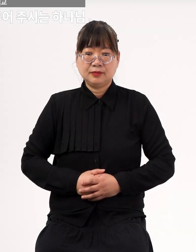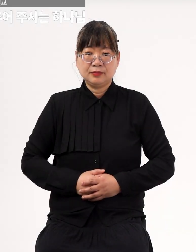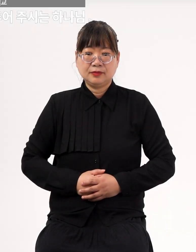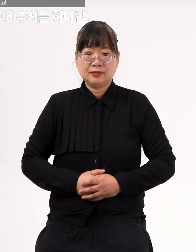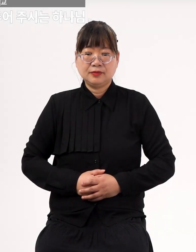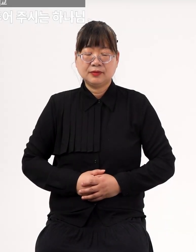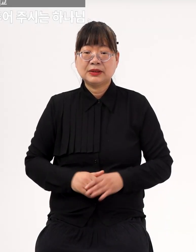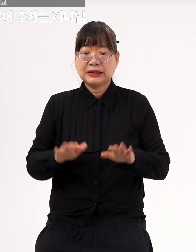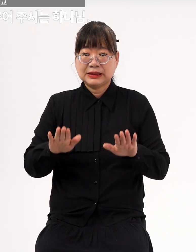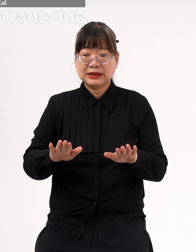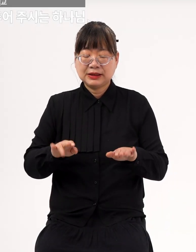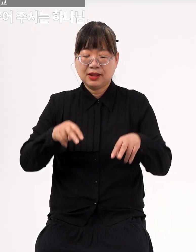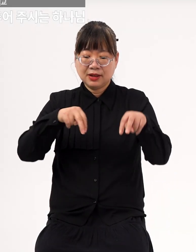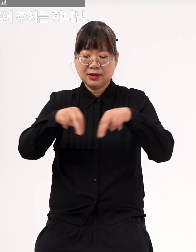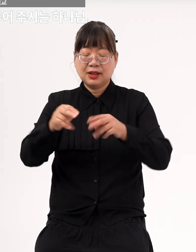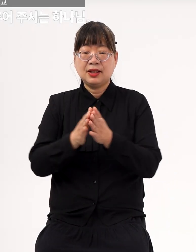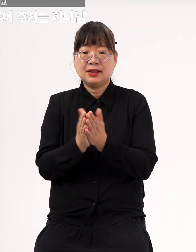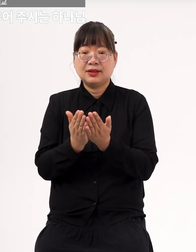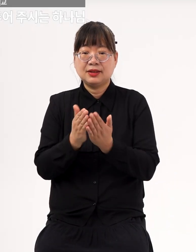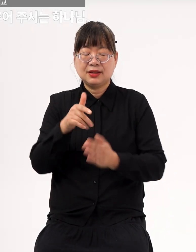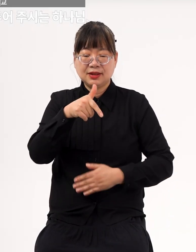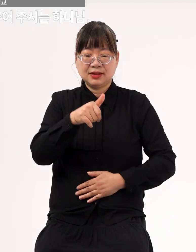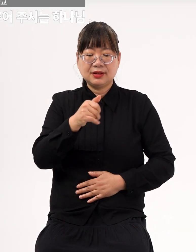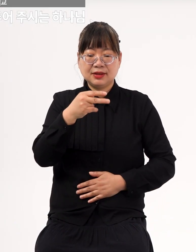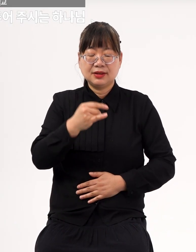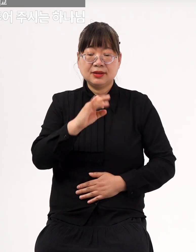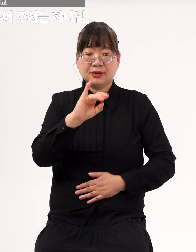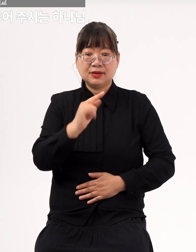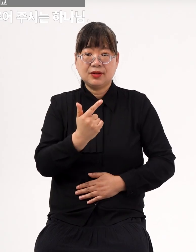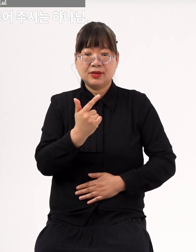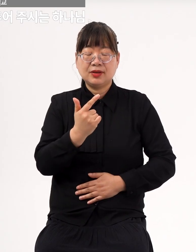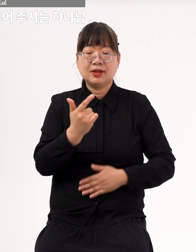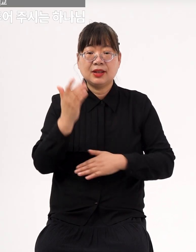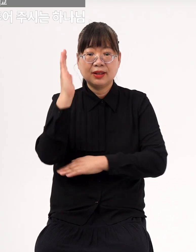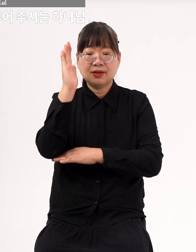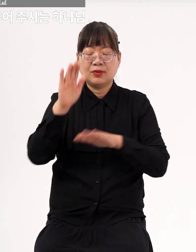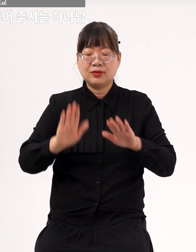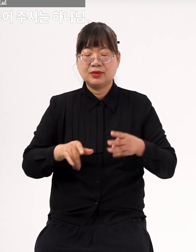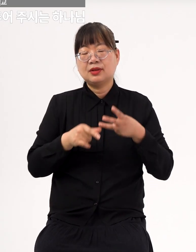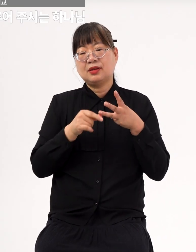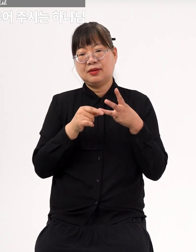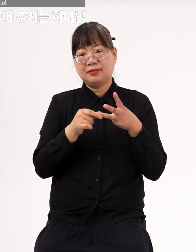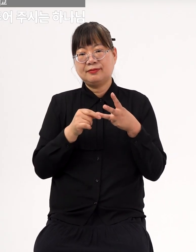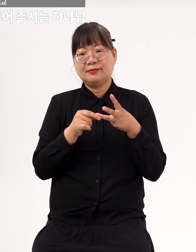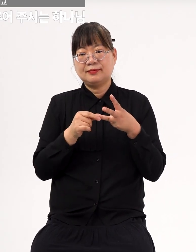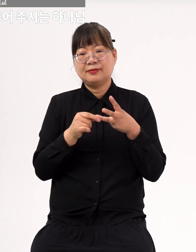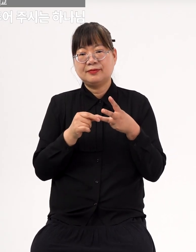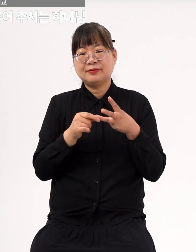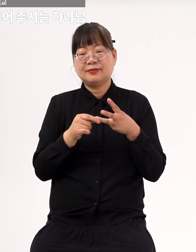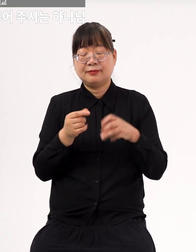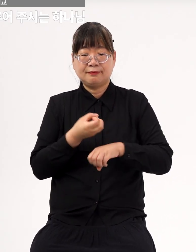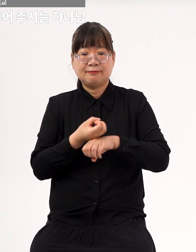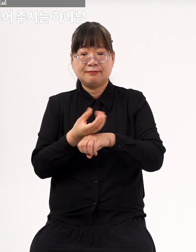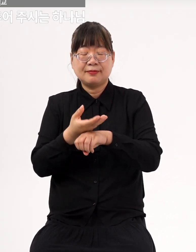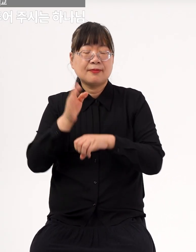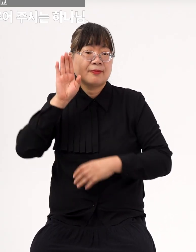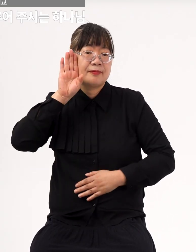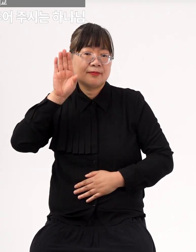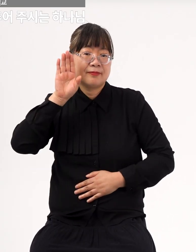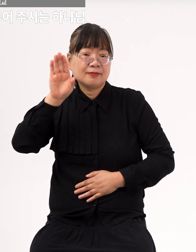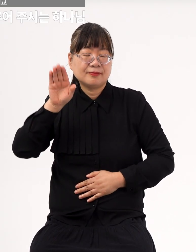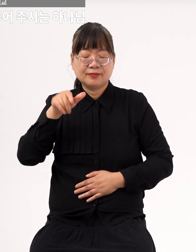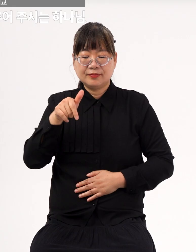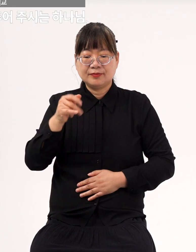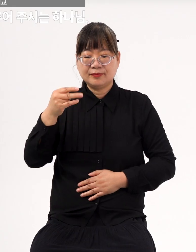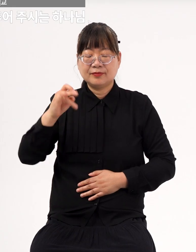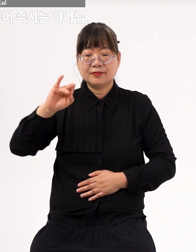이제 우리는 사사기 기드온의 이야기를 사실 오늘 세 번째로 하게 됩니다. 앞으로